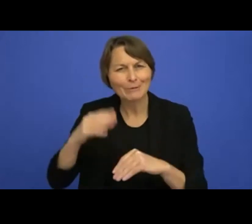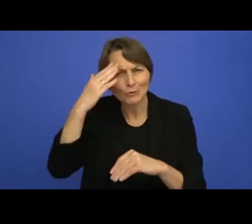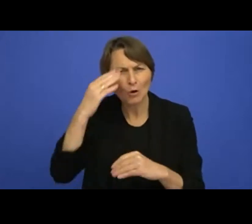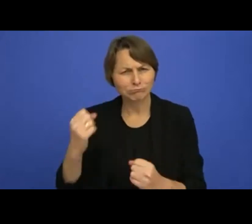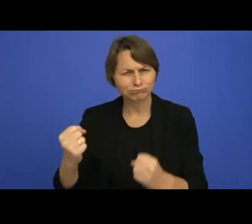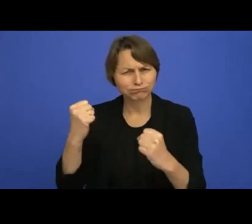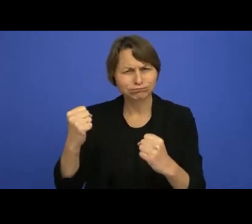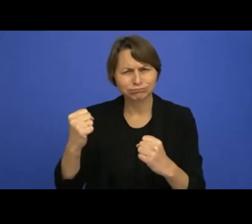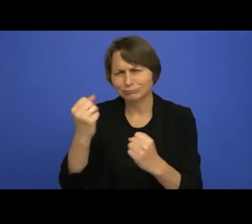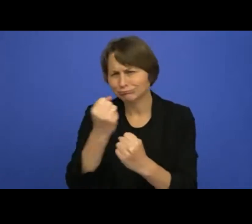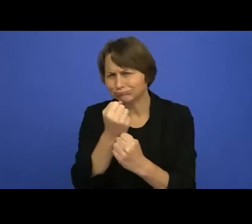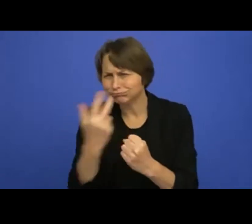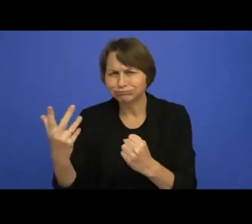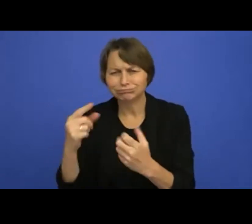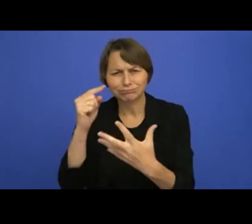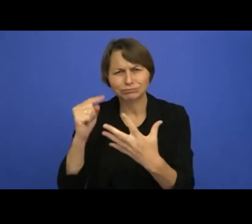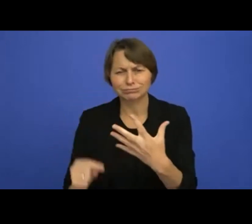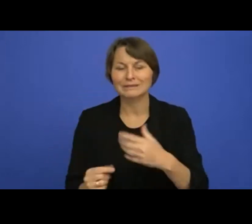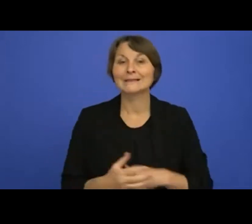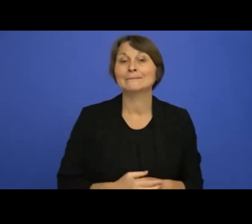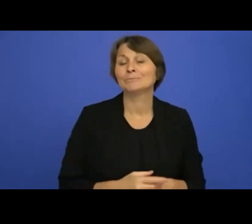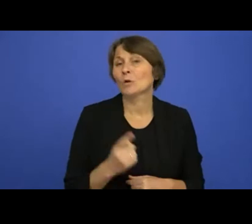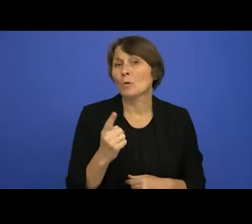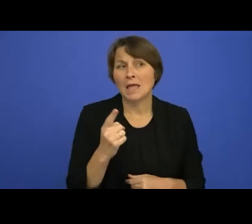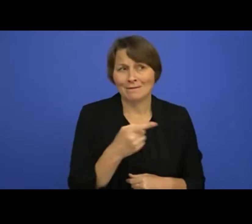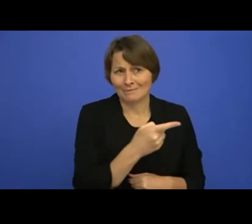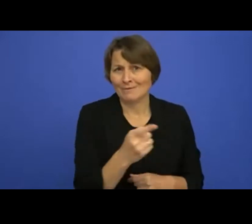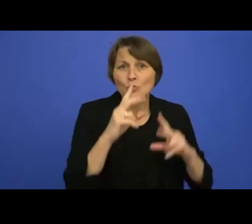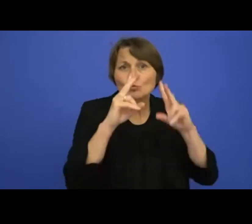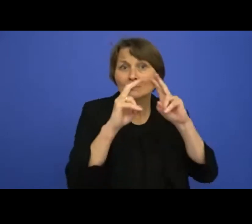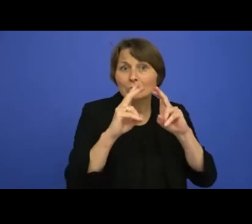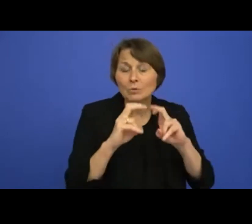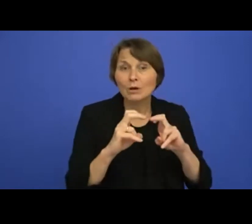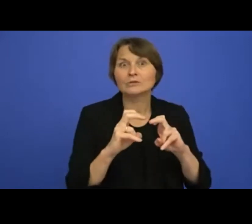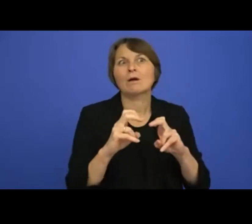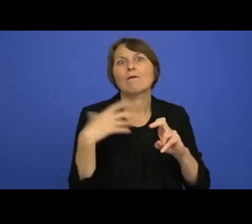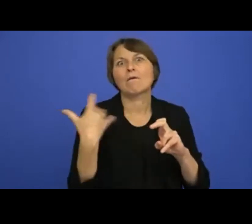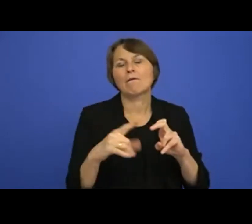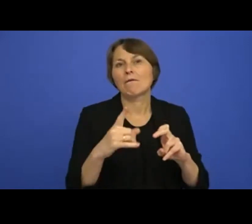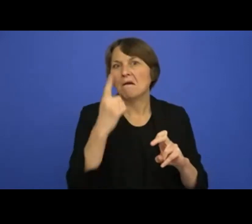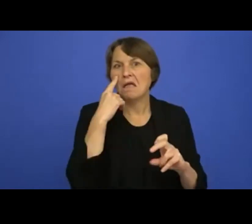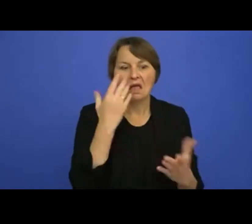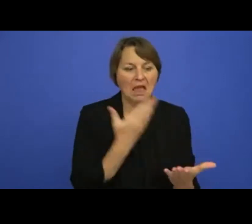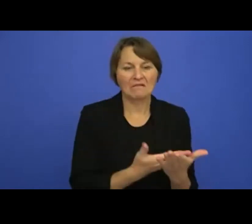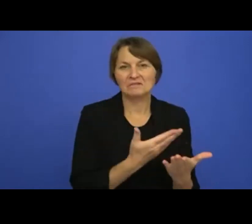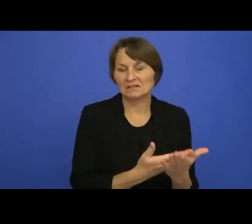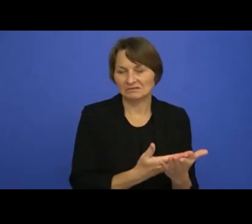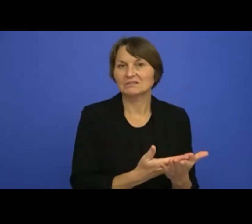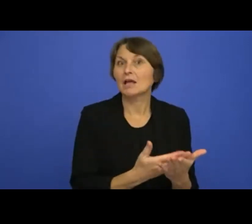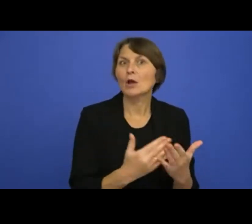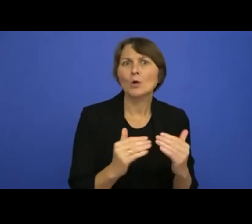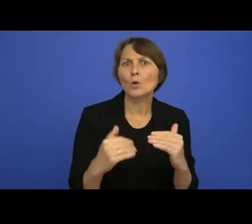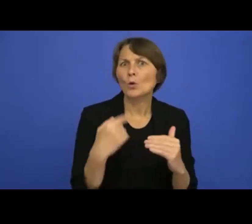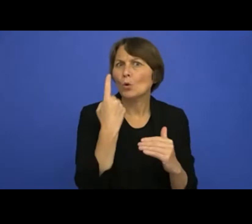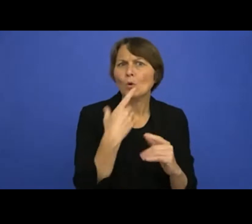l'approche doit se baser sur la famille, car il y a de nombreuses données qui montrent que les programmes qui fonctionnent le